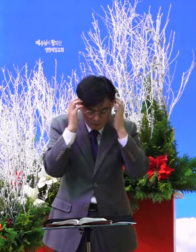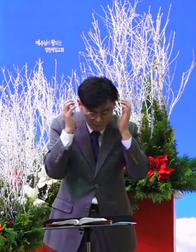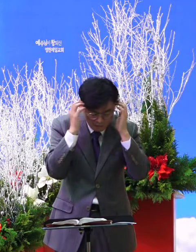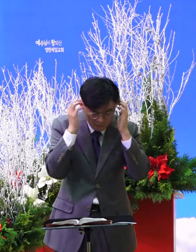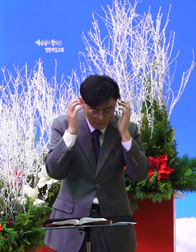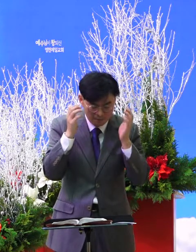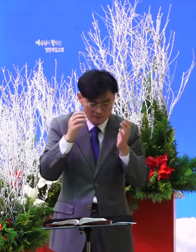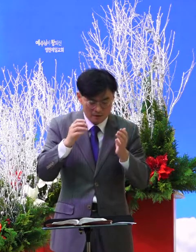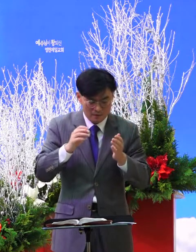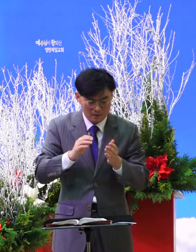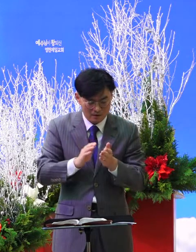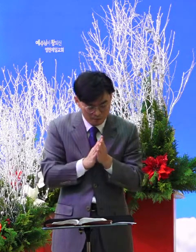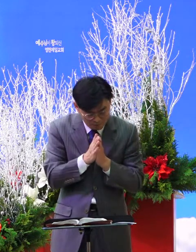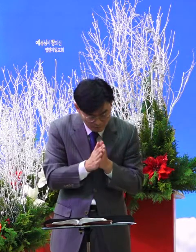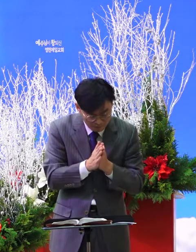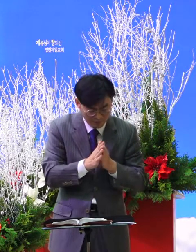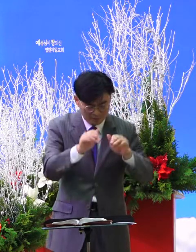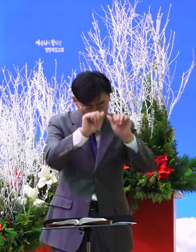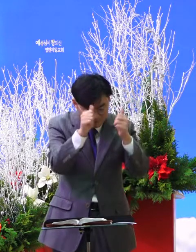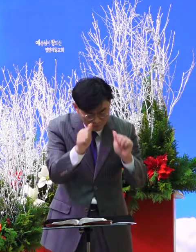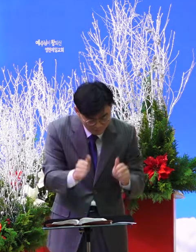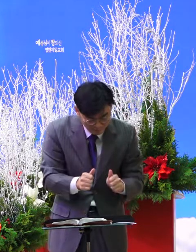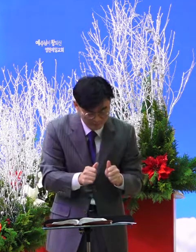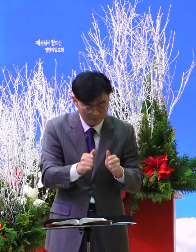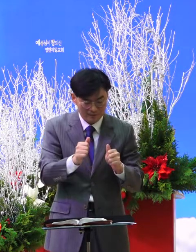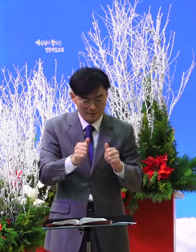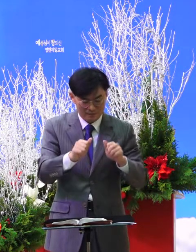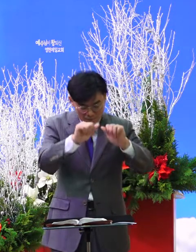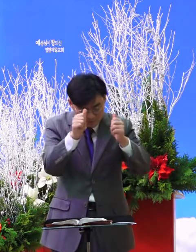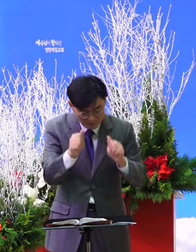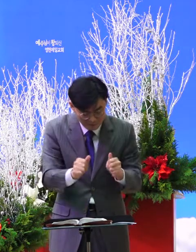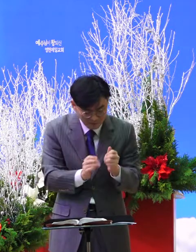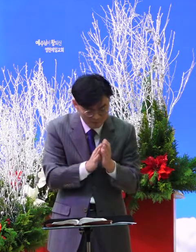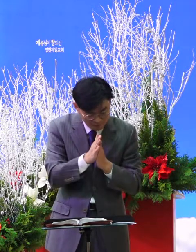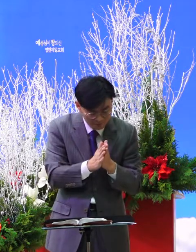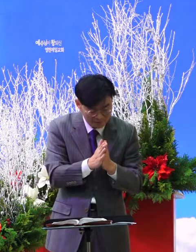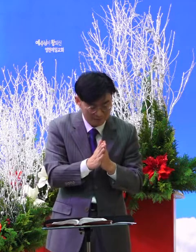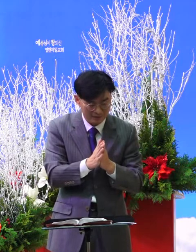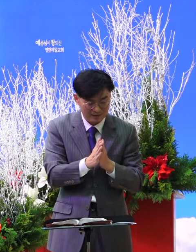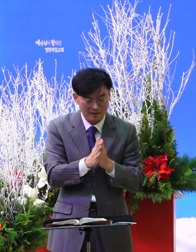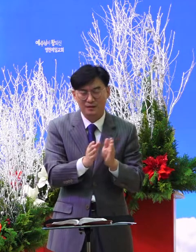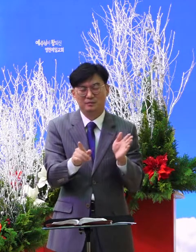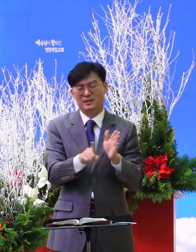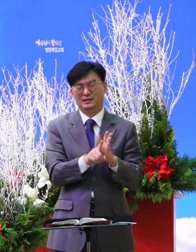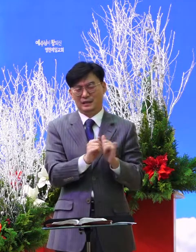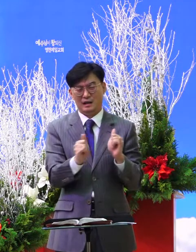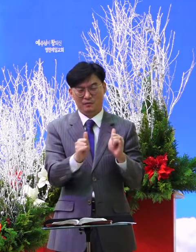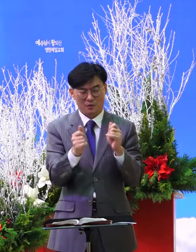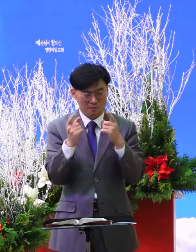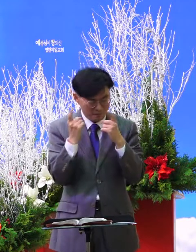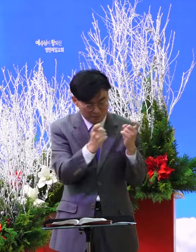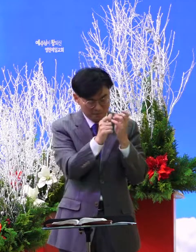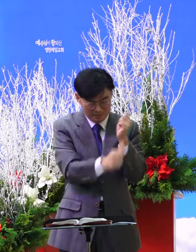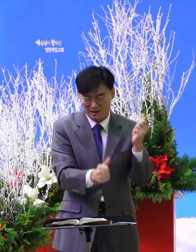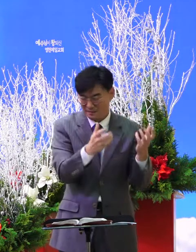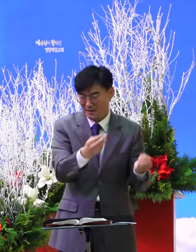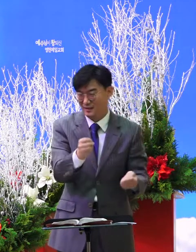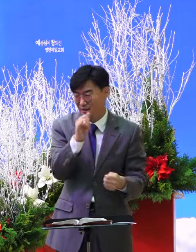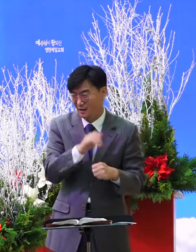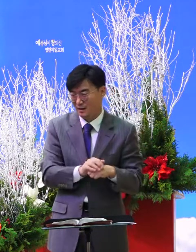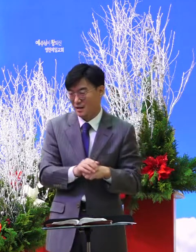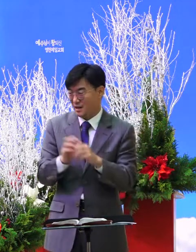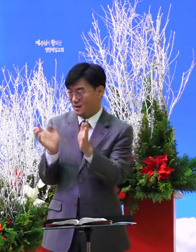가운데 도를 깨달은 석가모니나 마호메트 같은 성인들의 가르침을 따라 살아가기도 합니다.